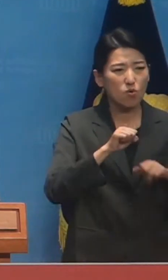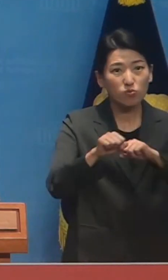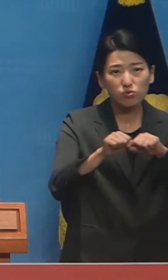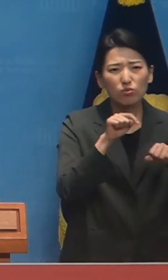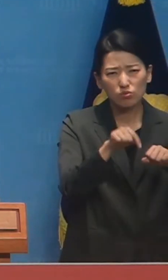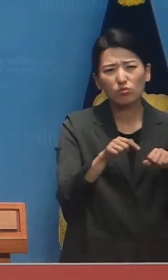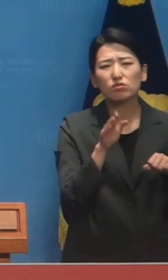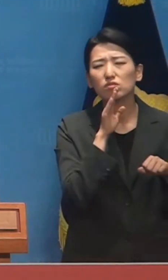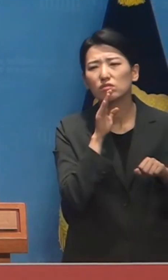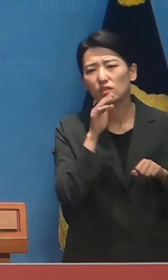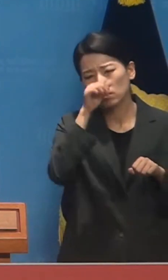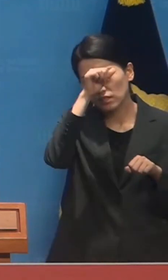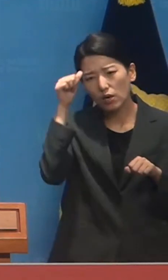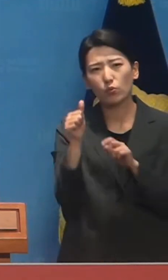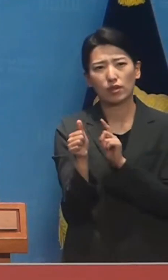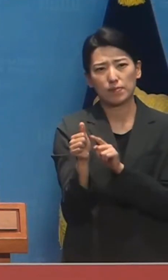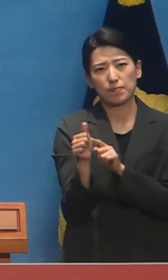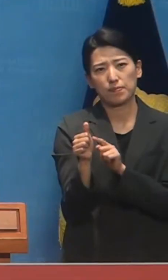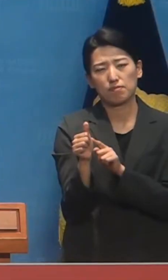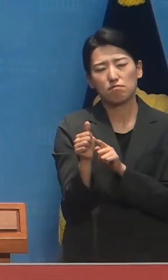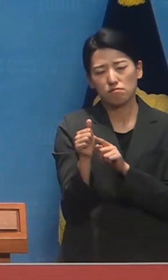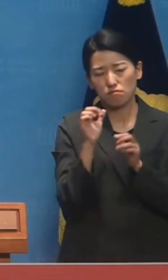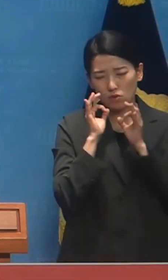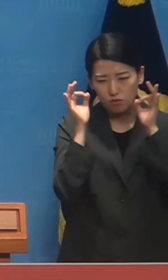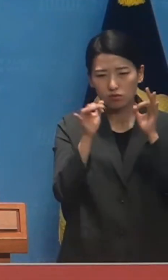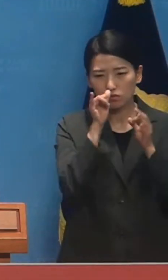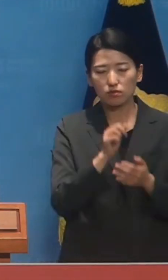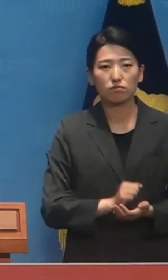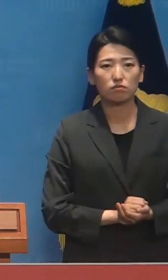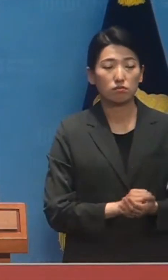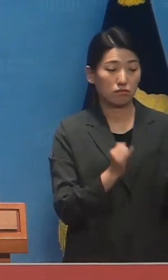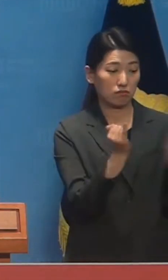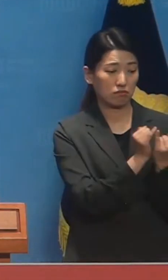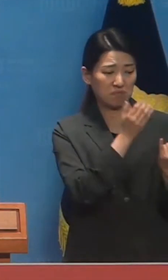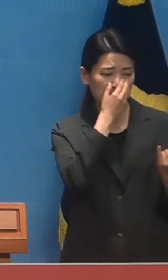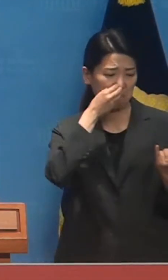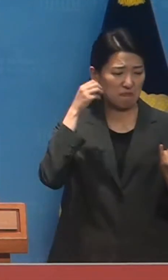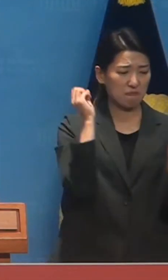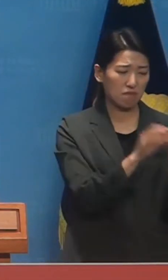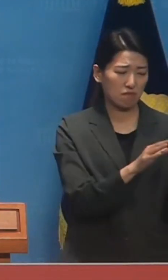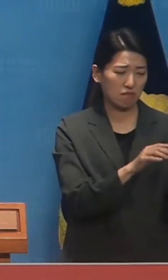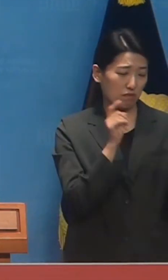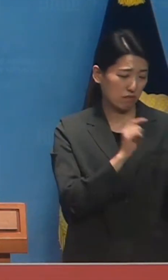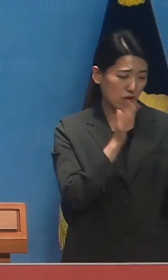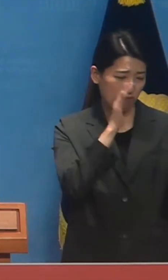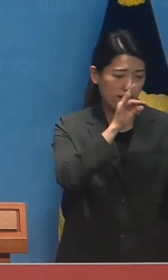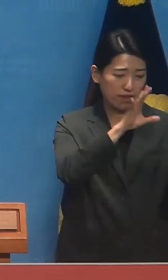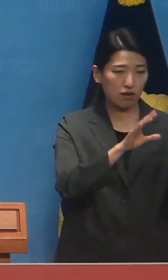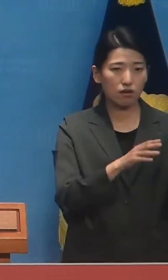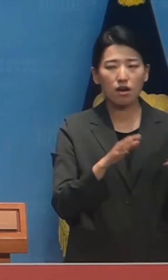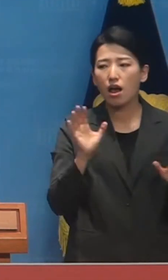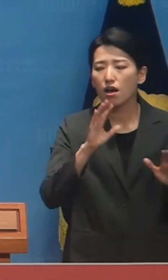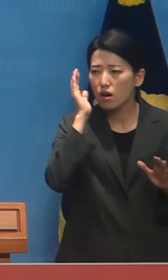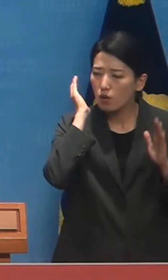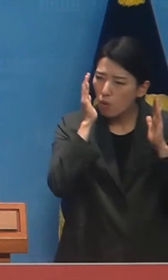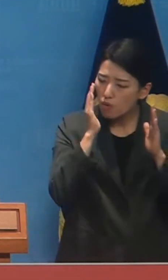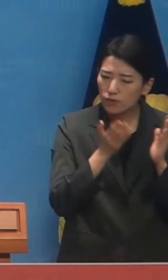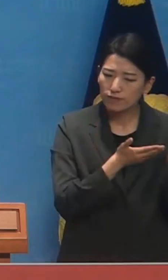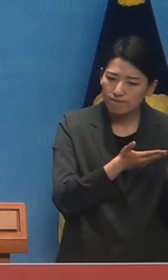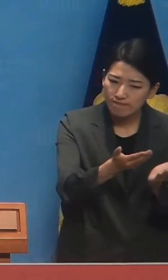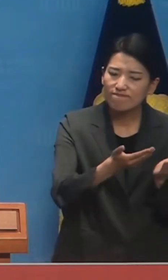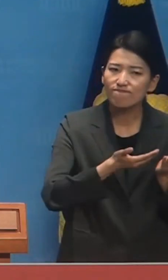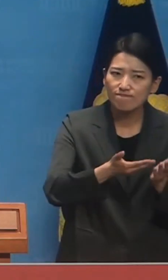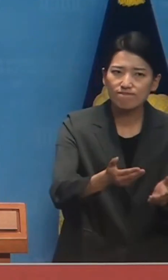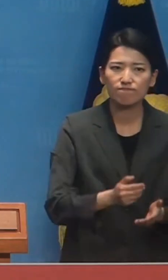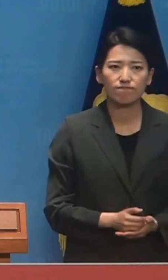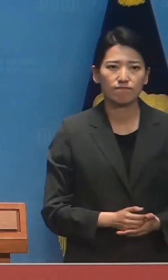하셨죠. 아주 중요한 역할이었다고 생각합니다. 여자들이 많이 무시를 당할 때 여자들이 공부할 수 있도록 길을 많이 열어줬고 한글을